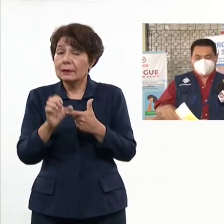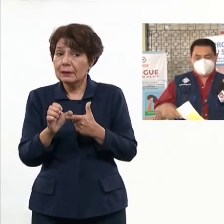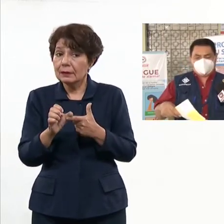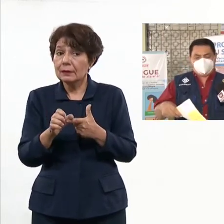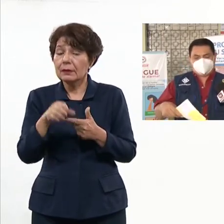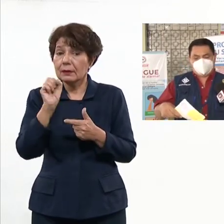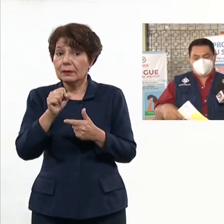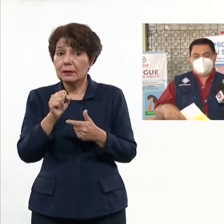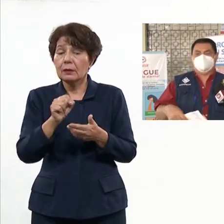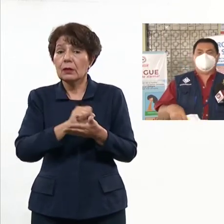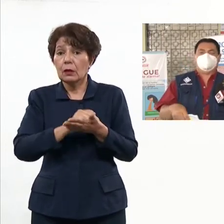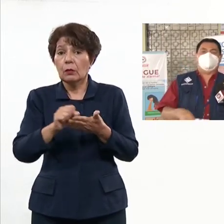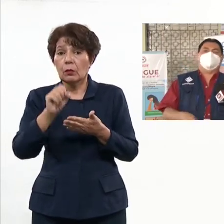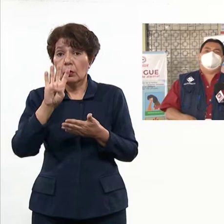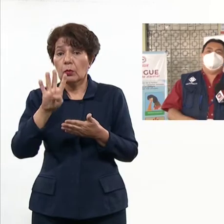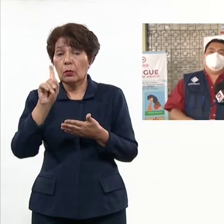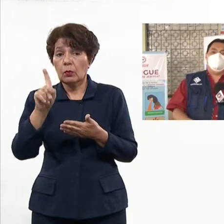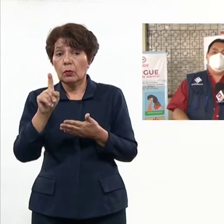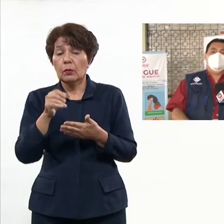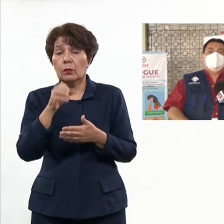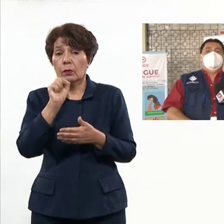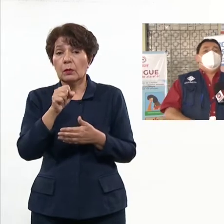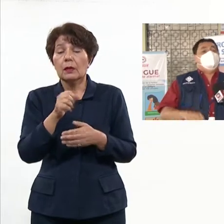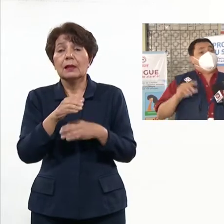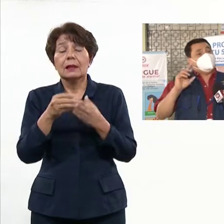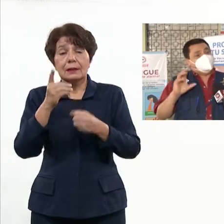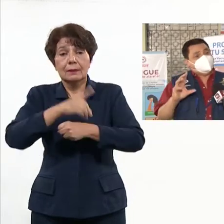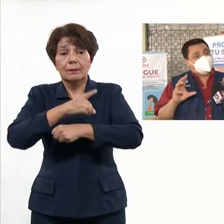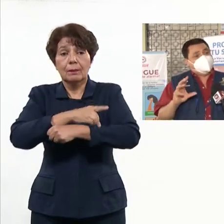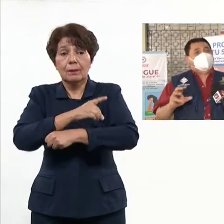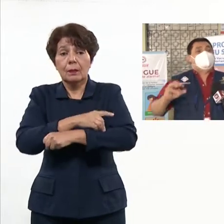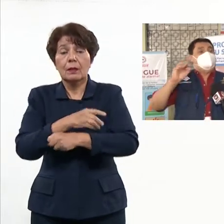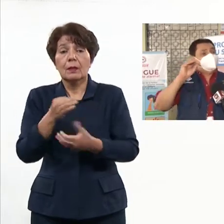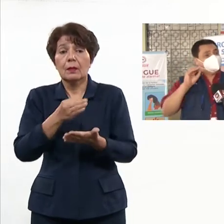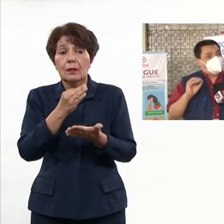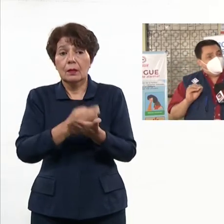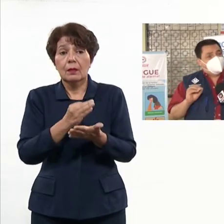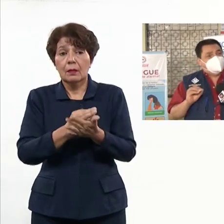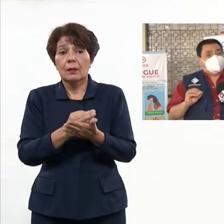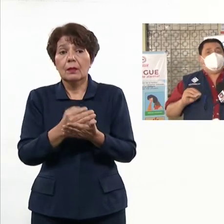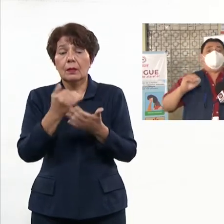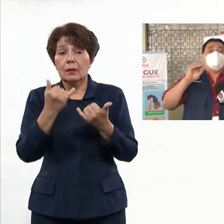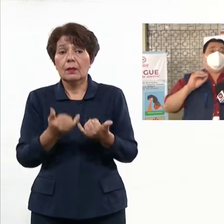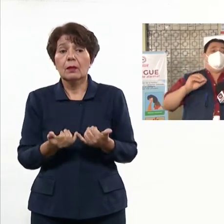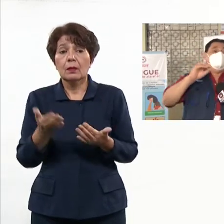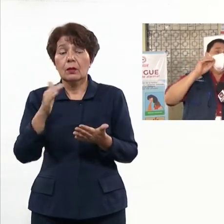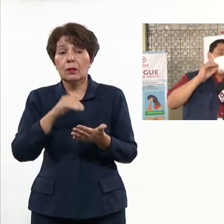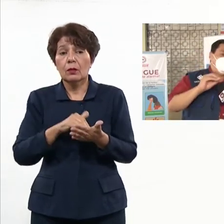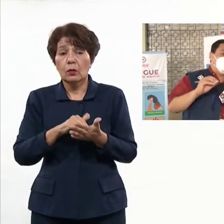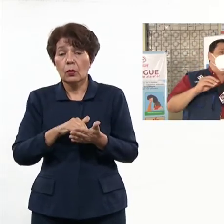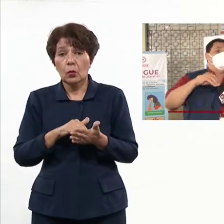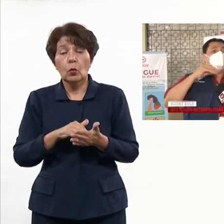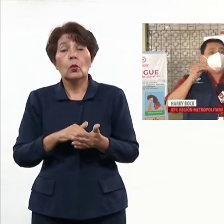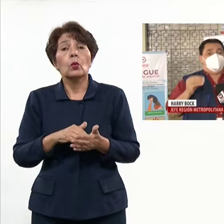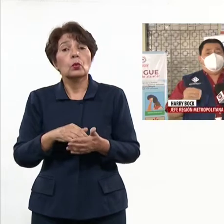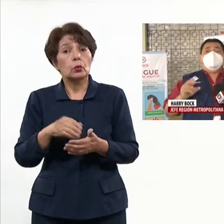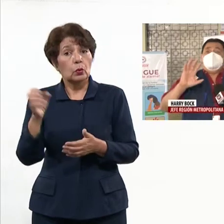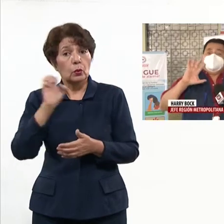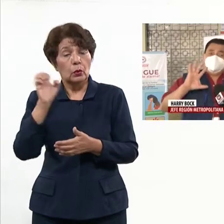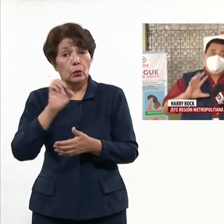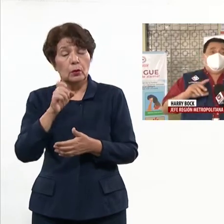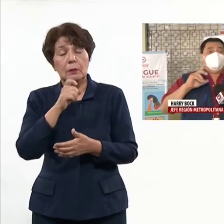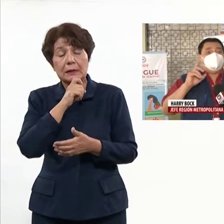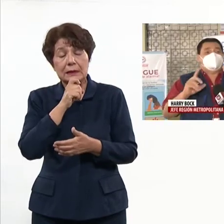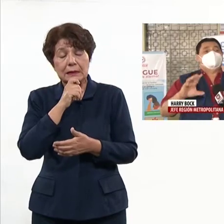actualmente la semana 41 podemos decir que en el canal endémico la capital está nuevamente en epidemia de dengue graves como dengue no